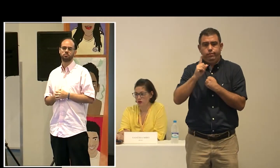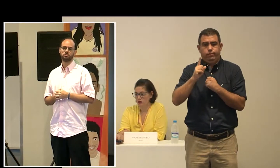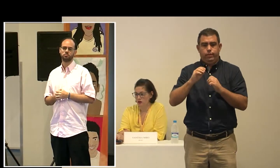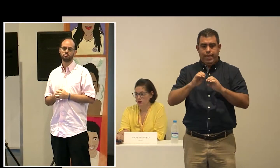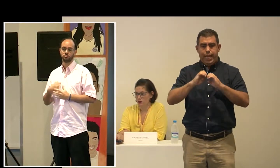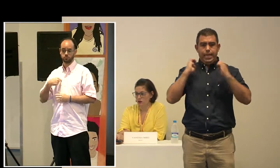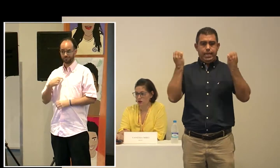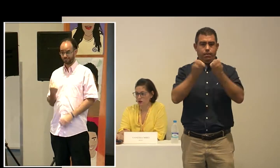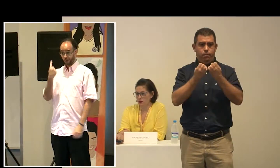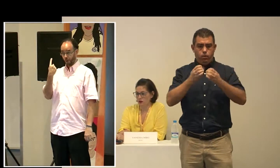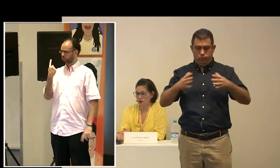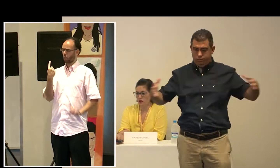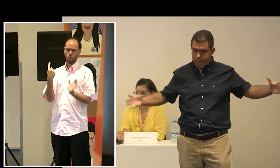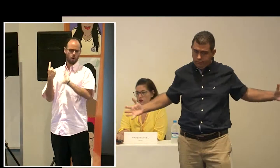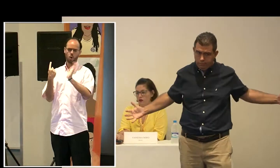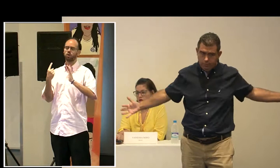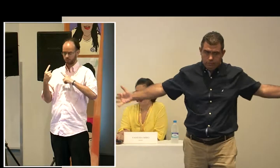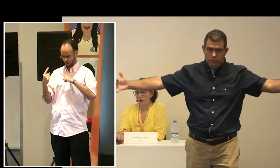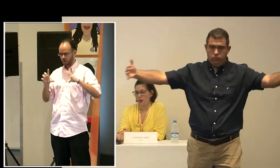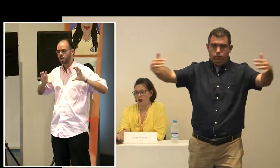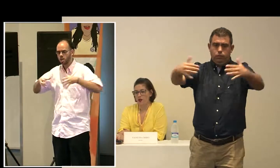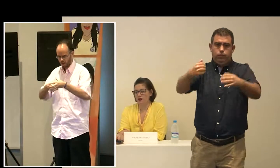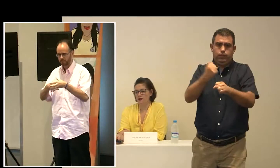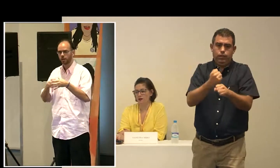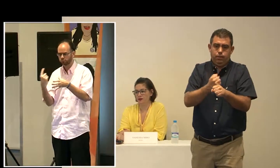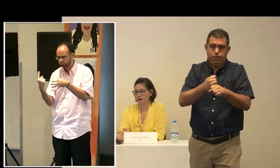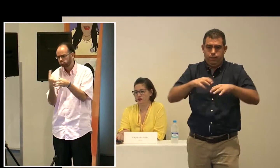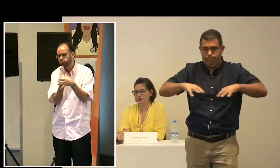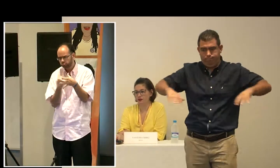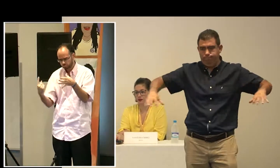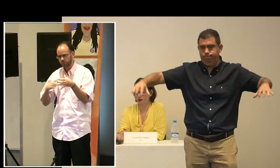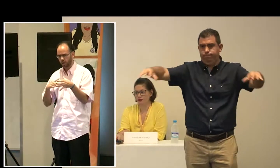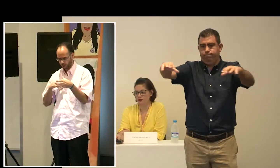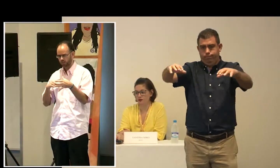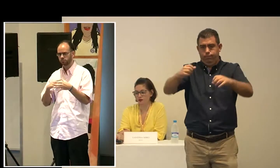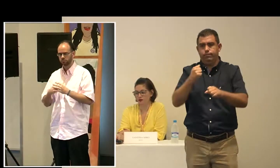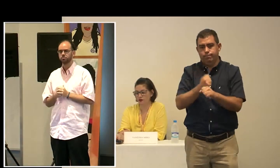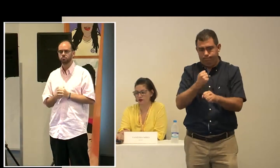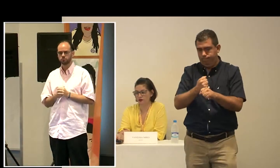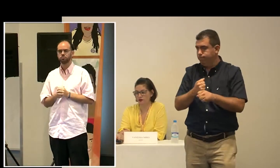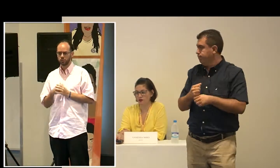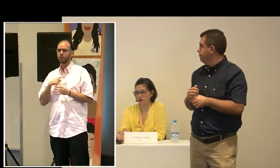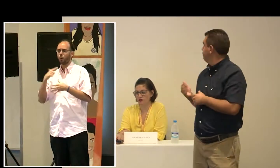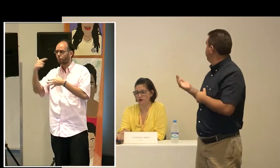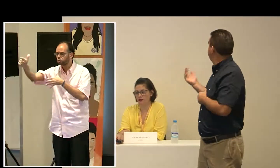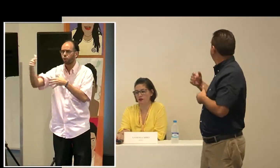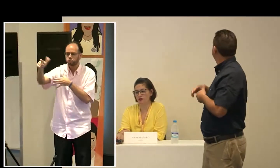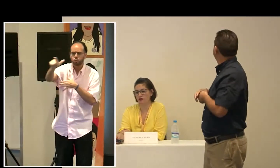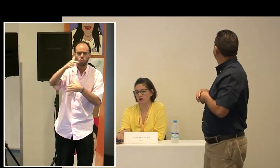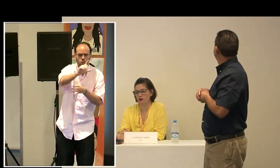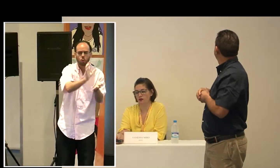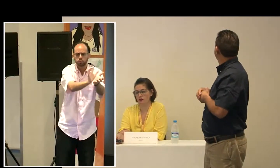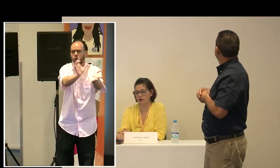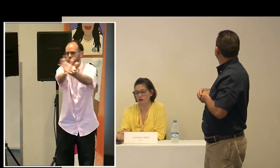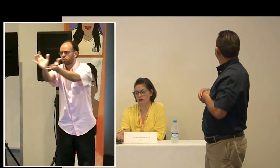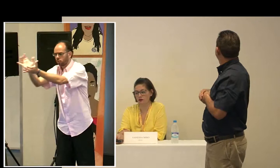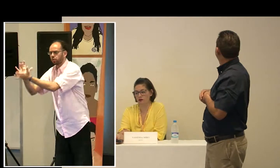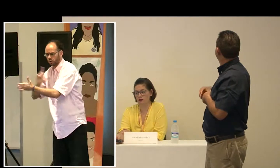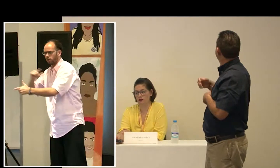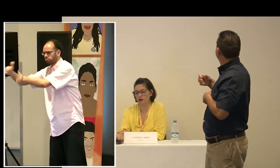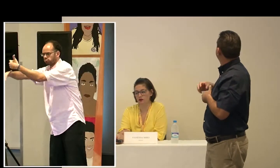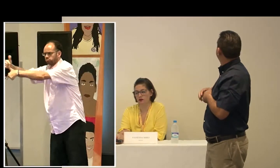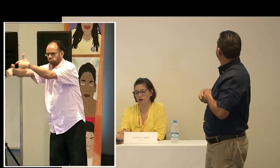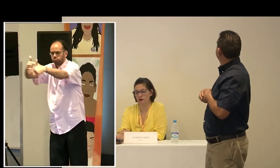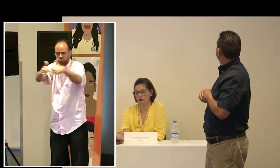Eu sou o presidente da associação. Eu não sou o único que atua lá, nós temos uma comissão. Tem outras